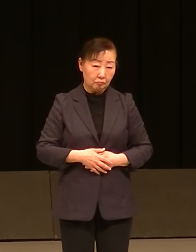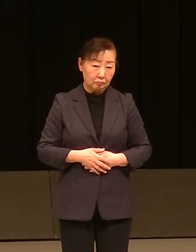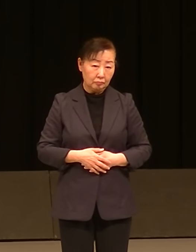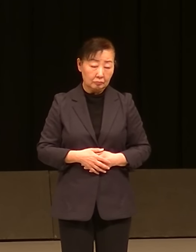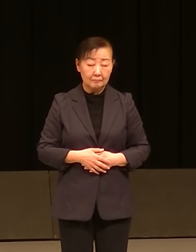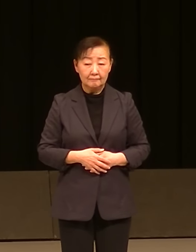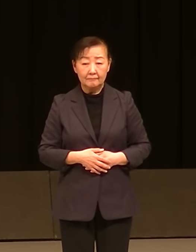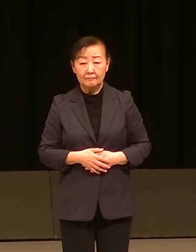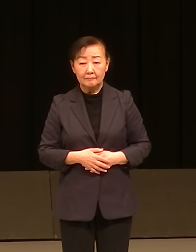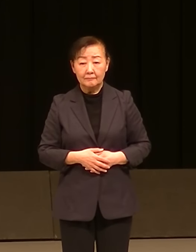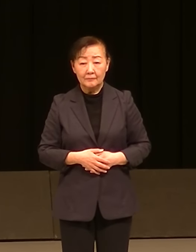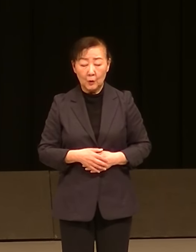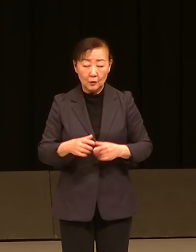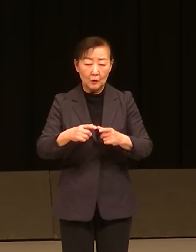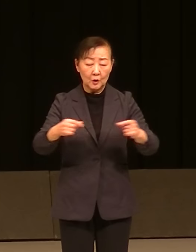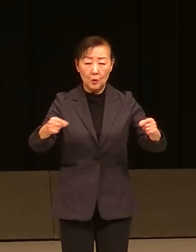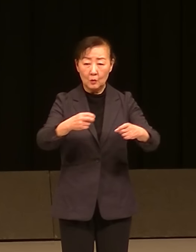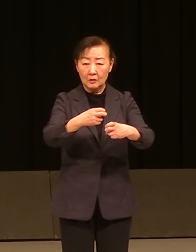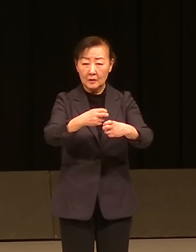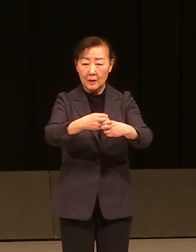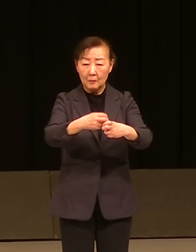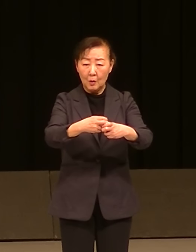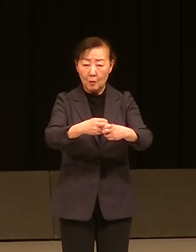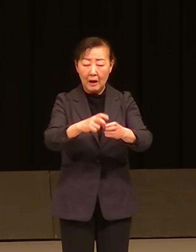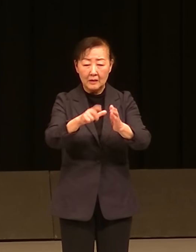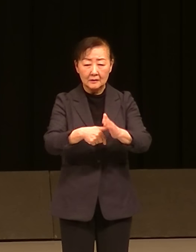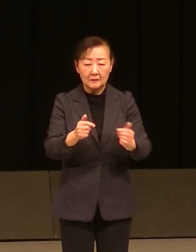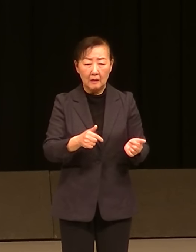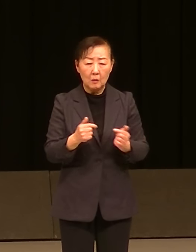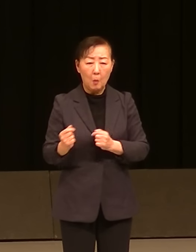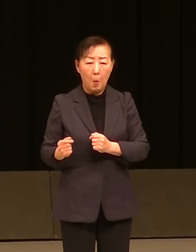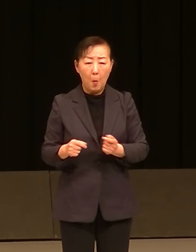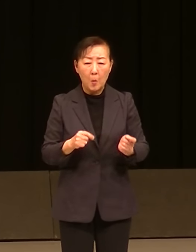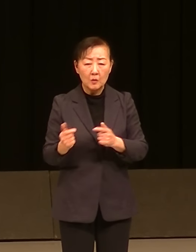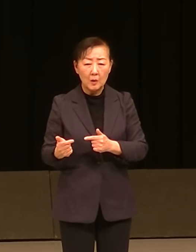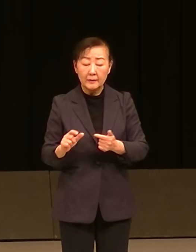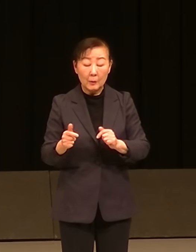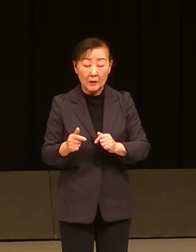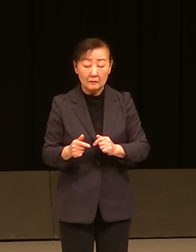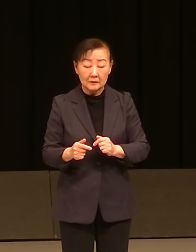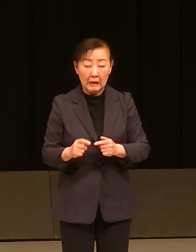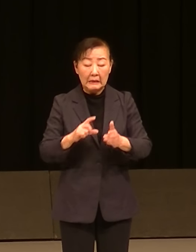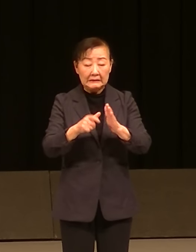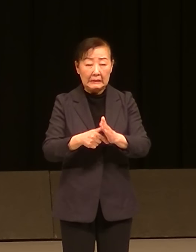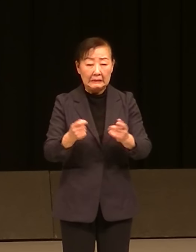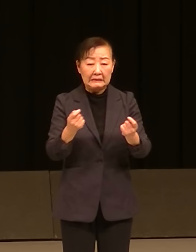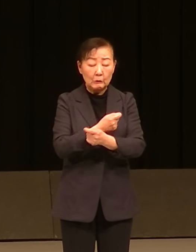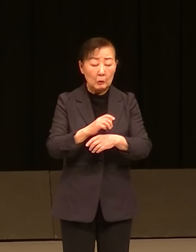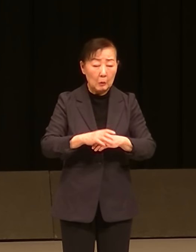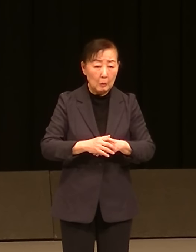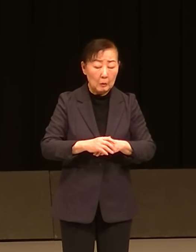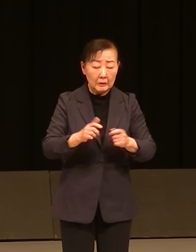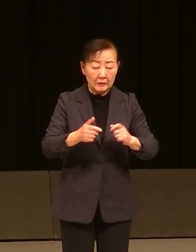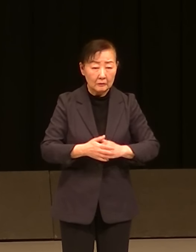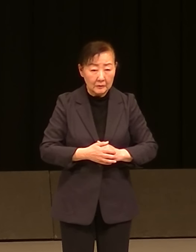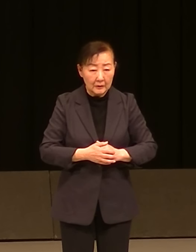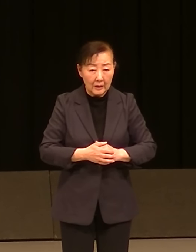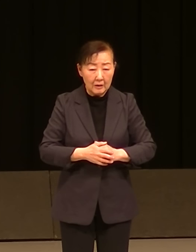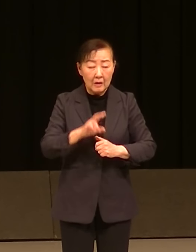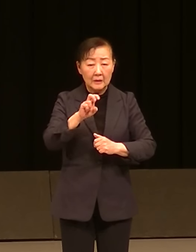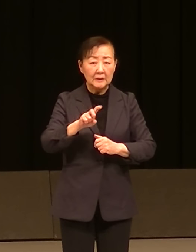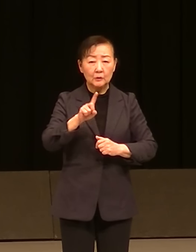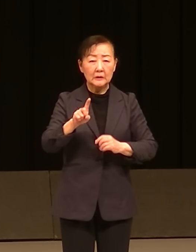で、この日本国憲法は時代遅れどころか、時代錯誤どころか、最もこの21世紀